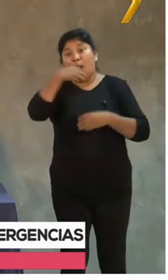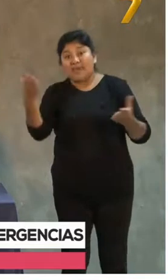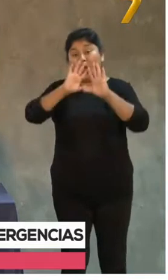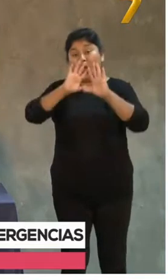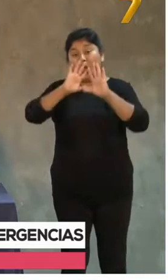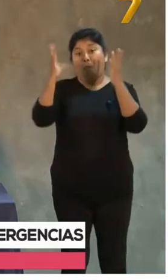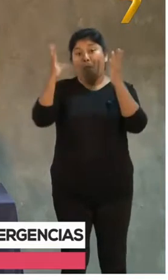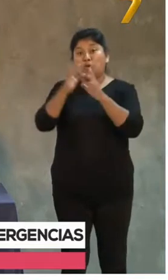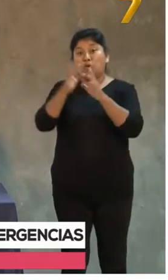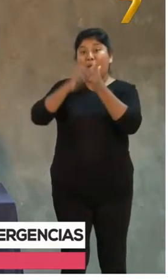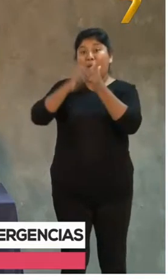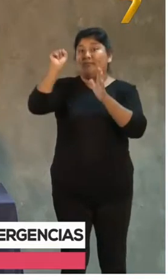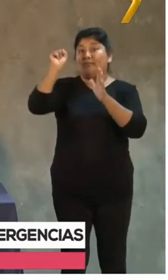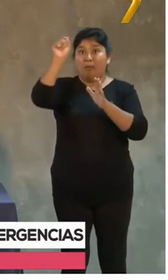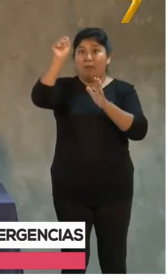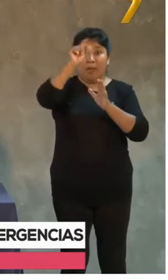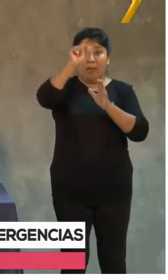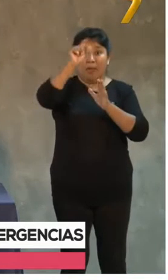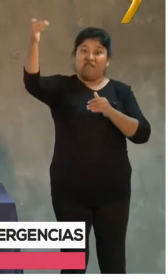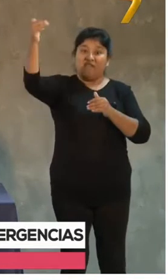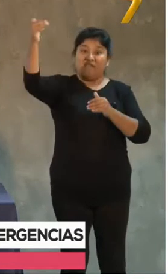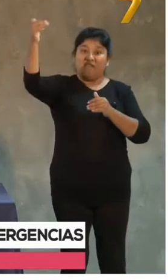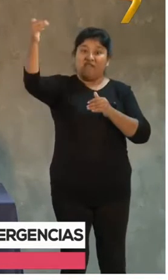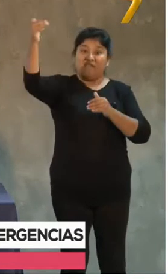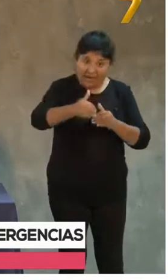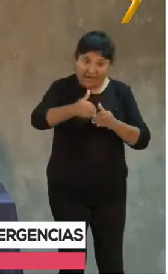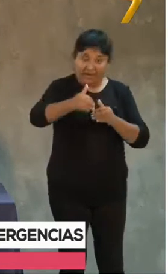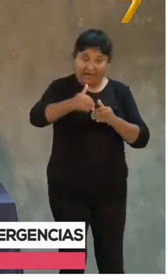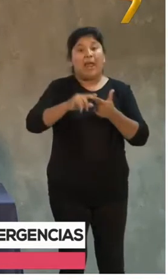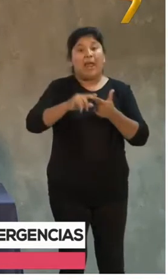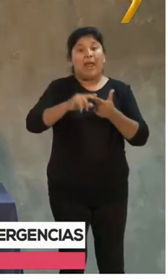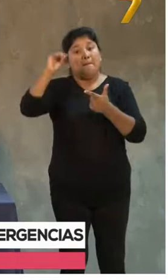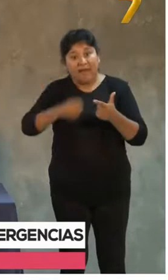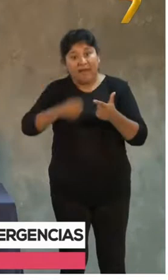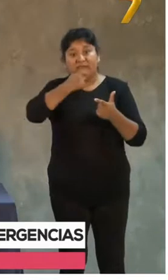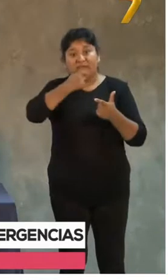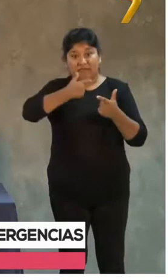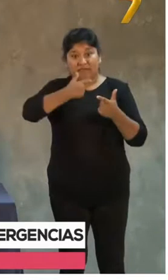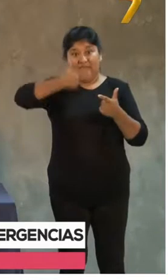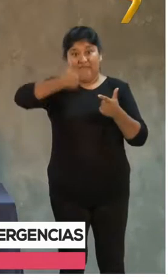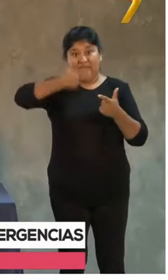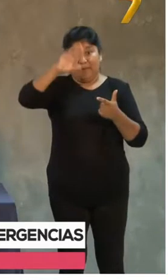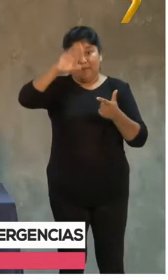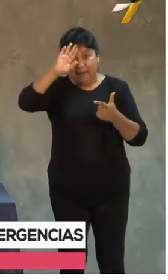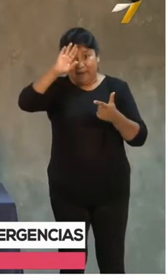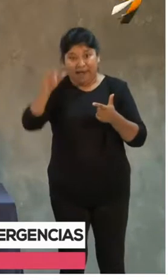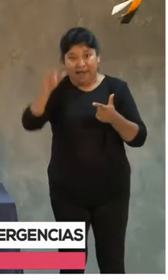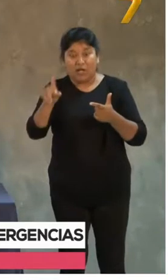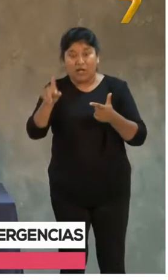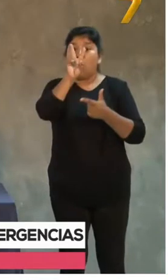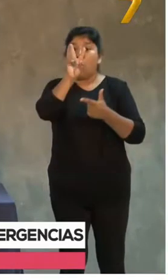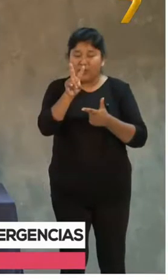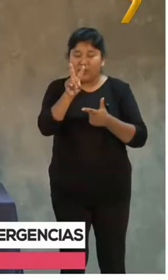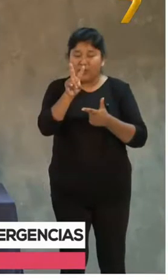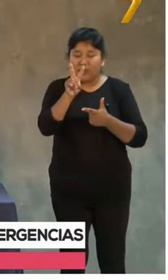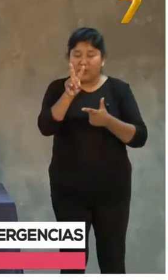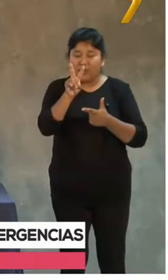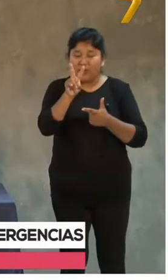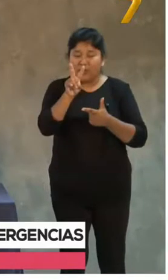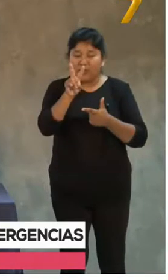presente, además de eso, fiebre. No solamente el hecho de que ingrese a otro país, sino que además presente fiebre. Para